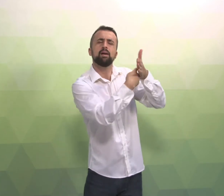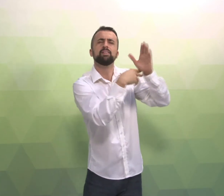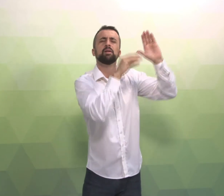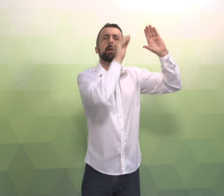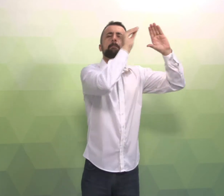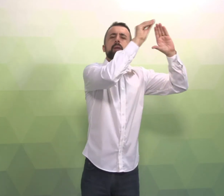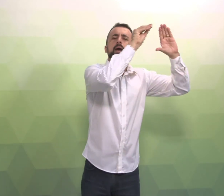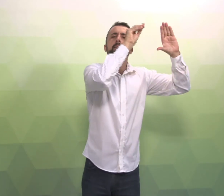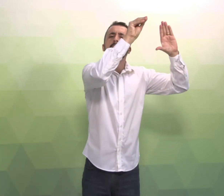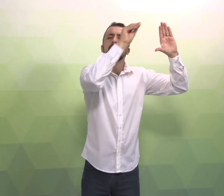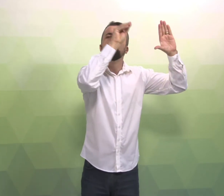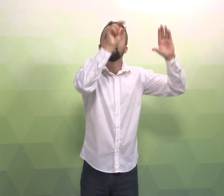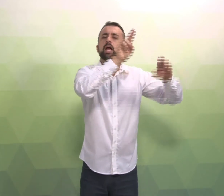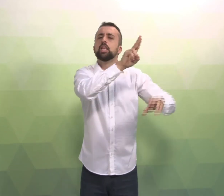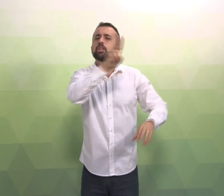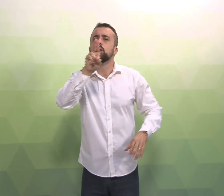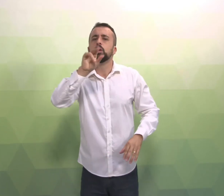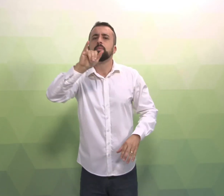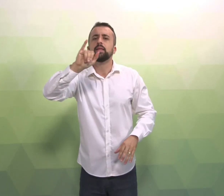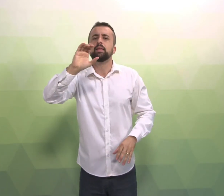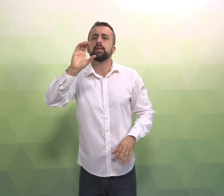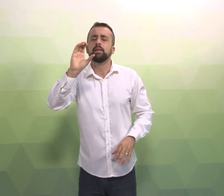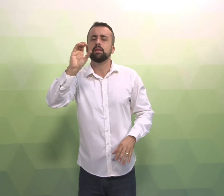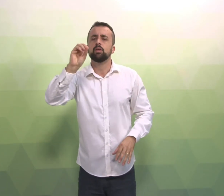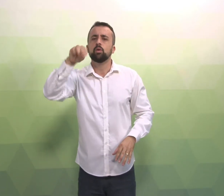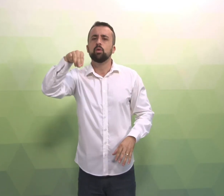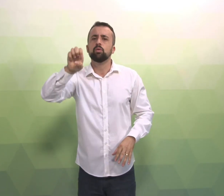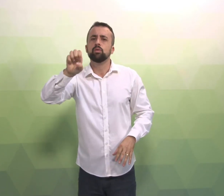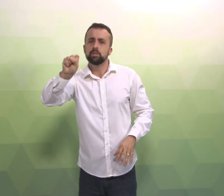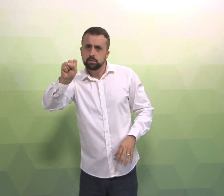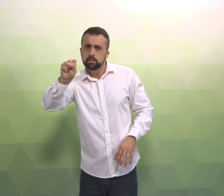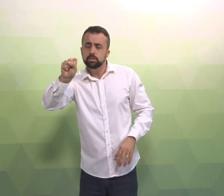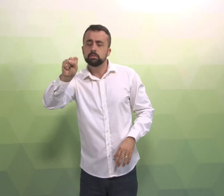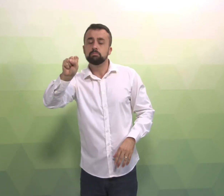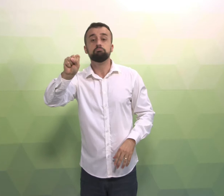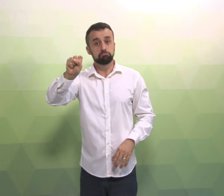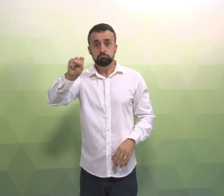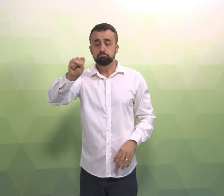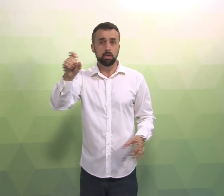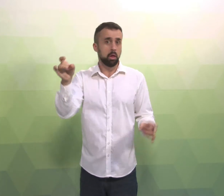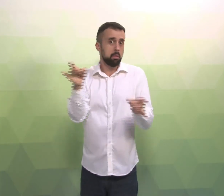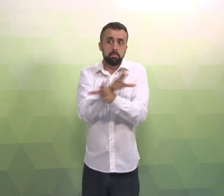Vamos lá. Nela há pequenas imagens chamadas ícones.